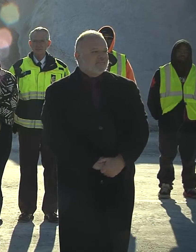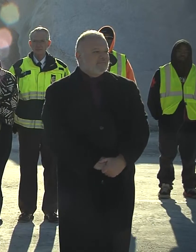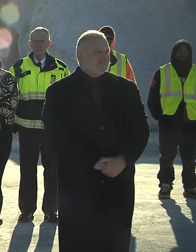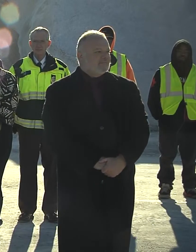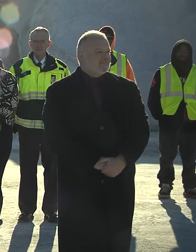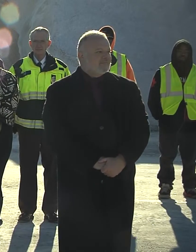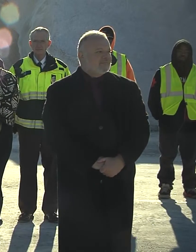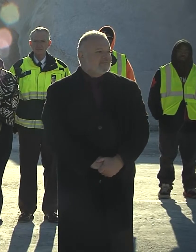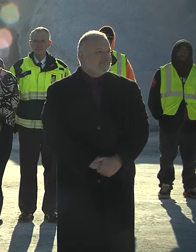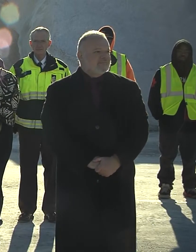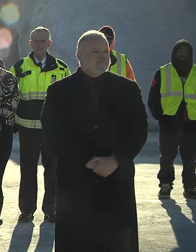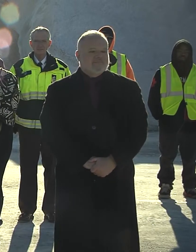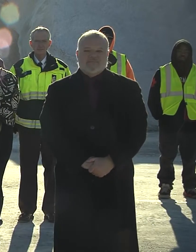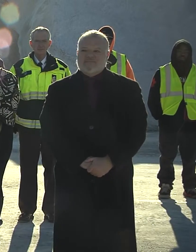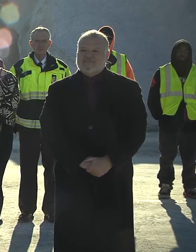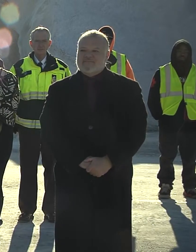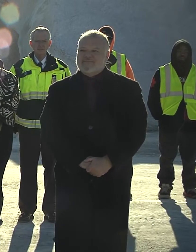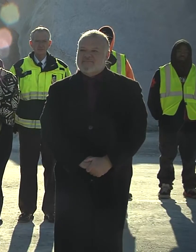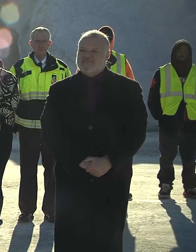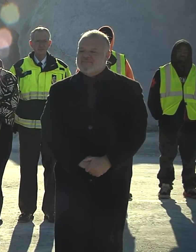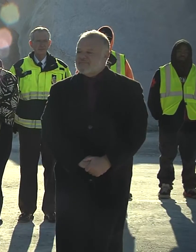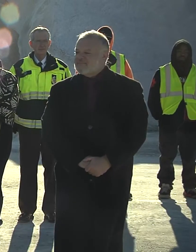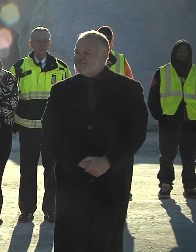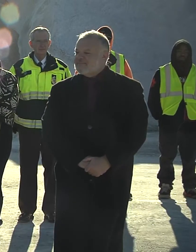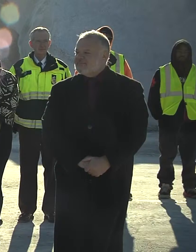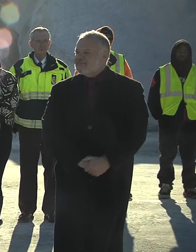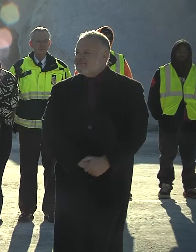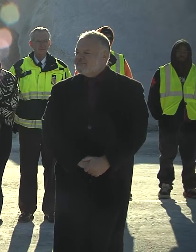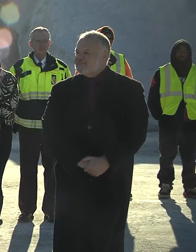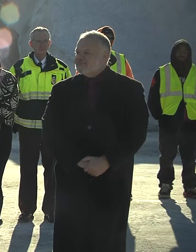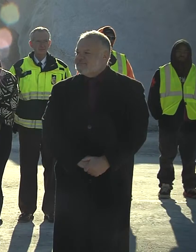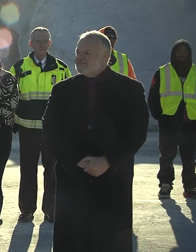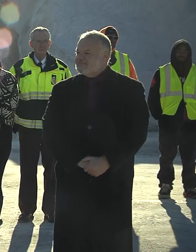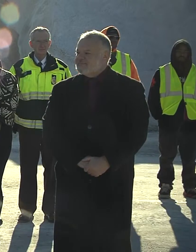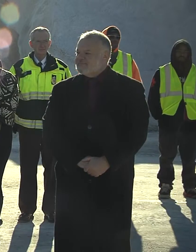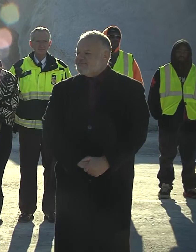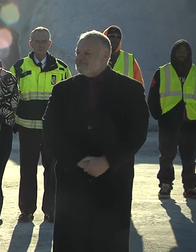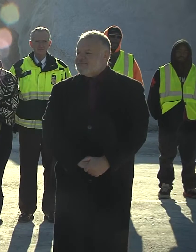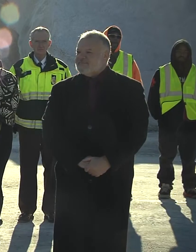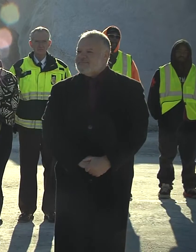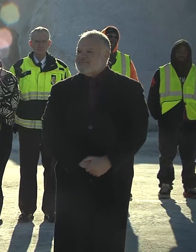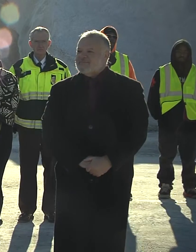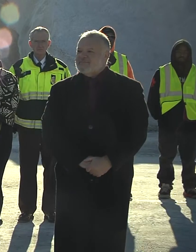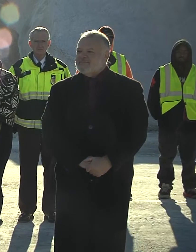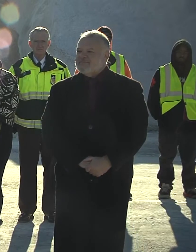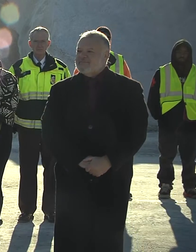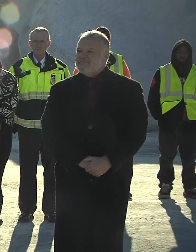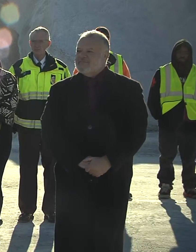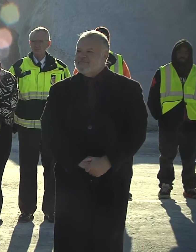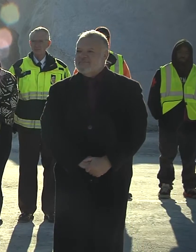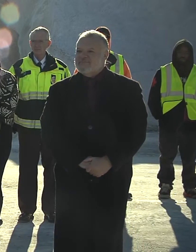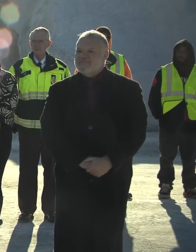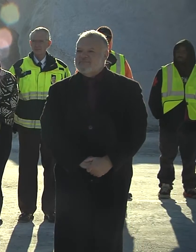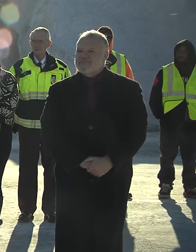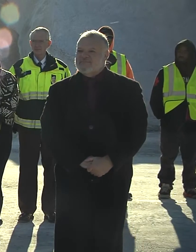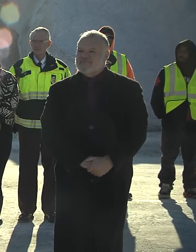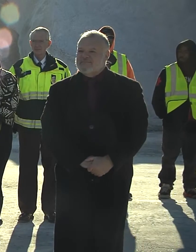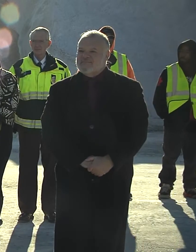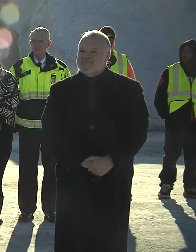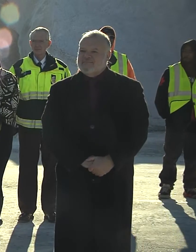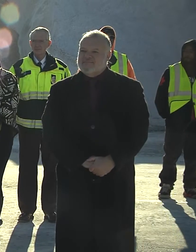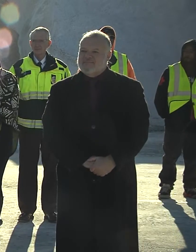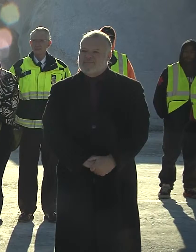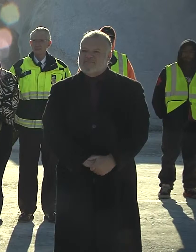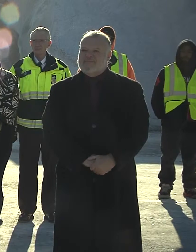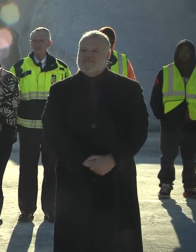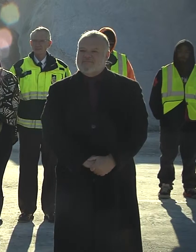cual se encontró que apenas de 10% de los contratos municipales eran adjudicados a empresas propiedad